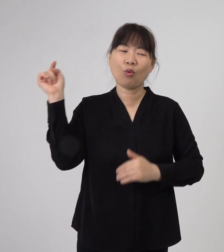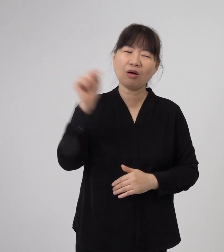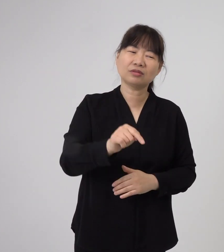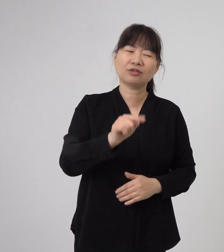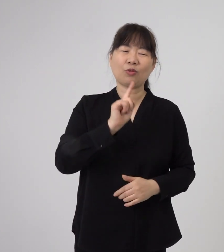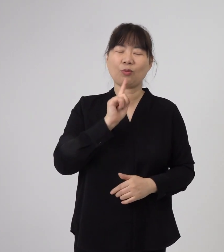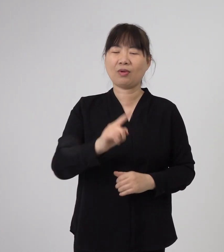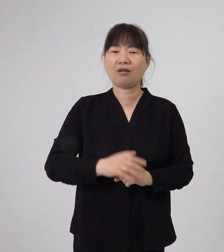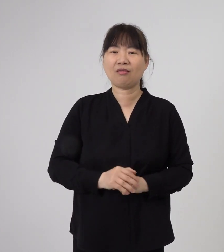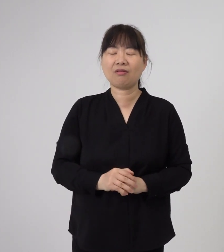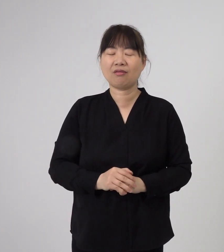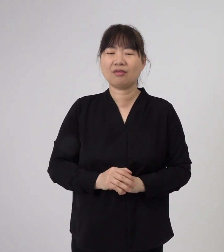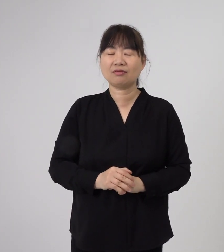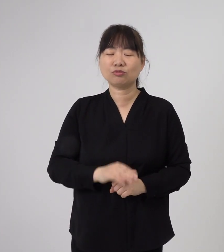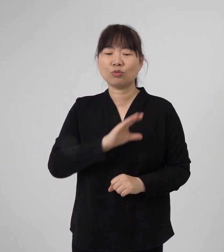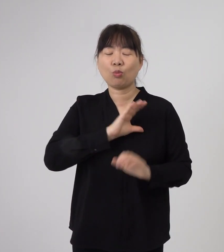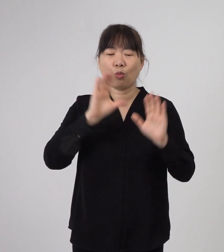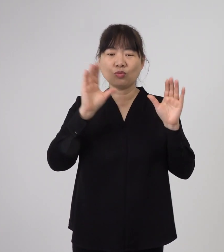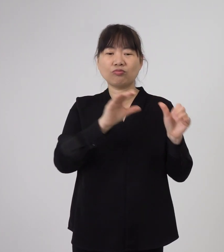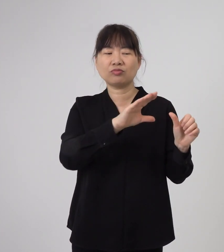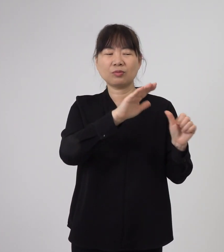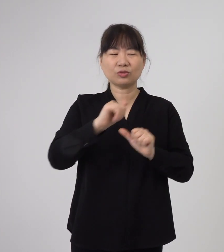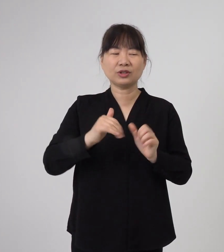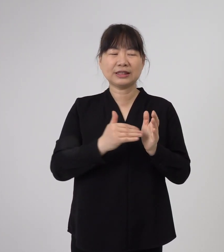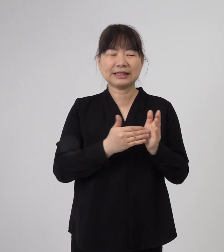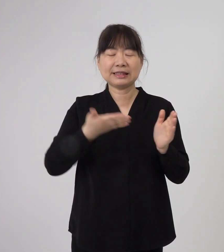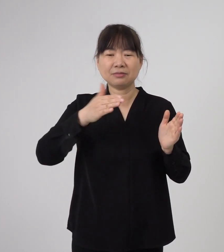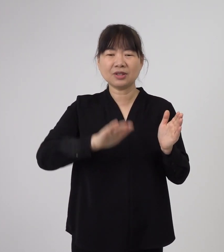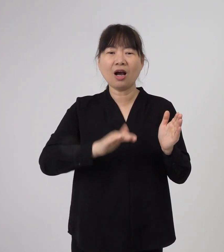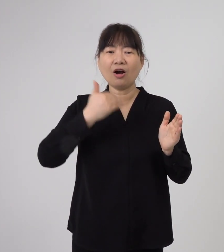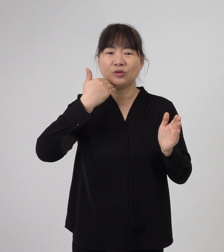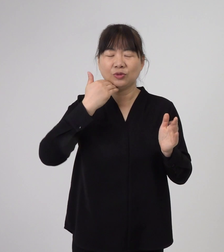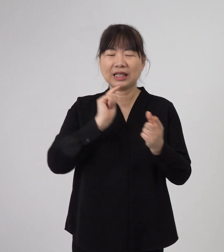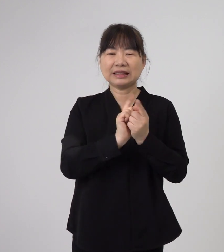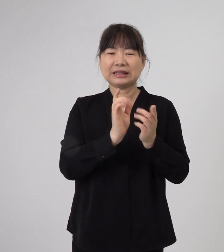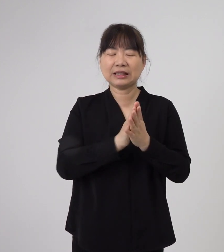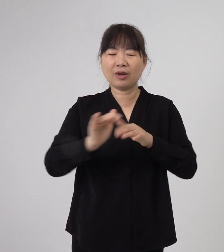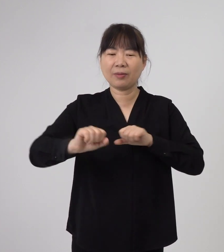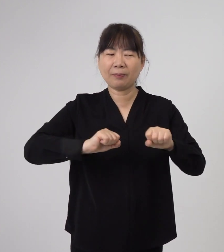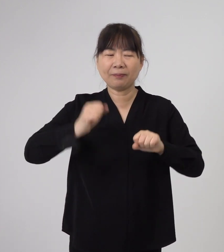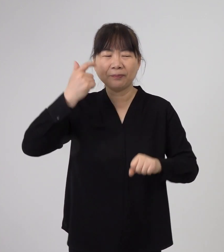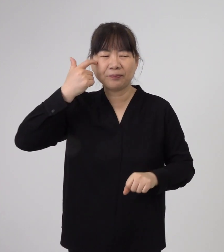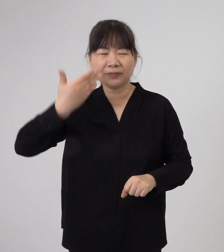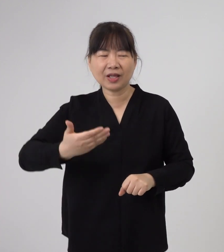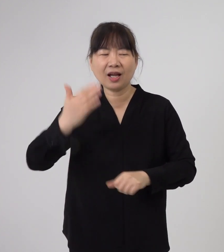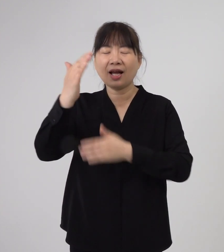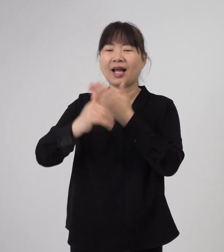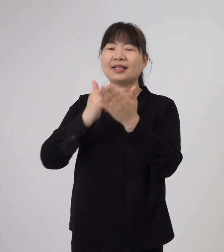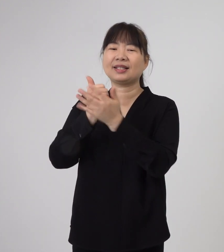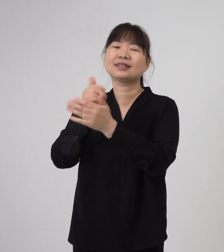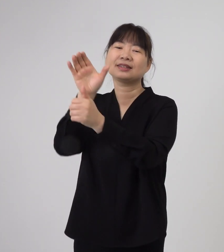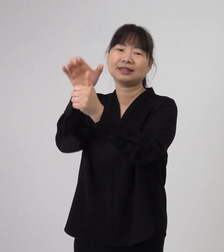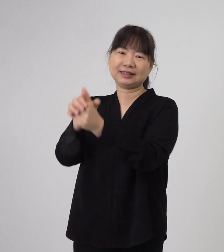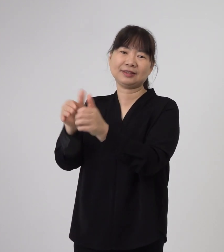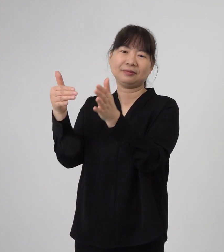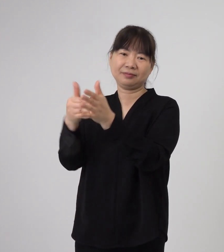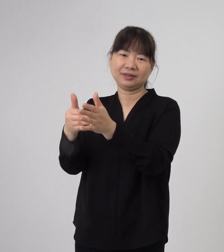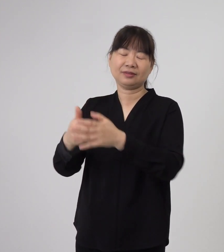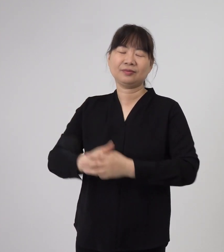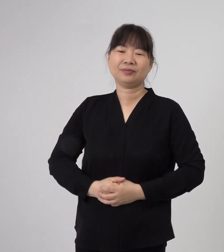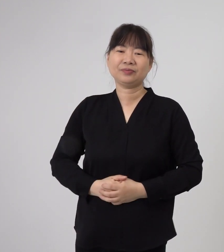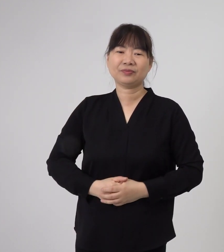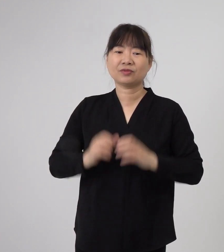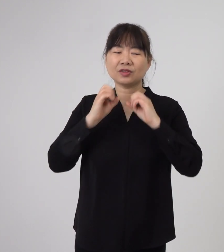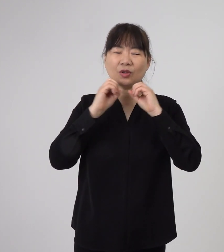그러면 모세를 쓰지만 사실은 누가 한다는 얘기입니까? 하나님이 하신다는 얘기예요.